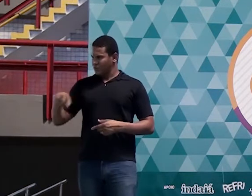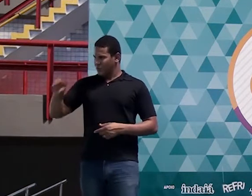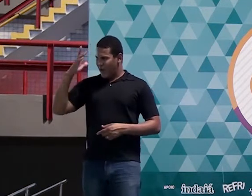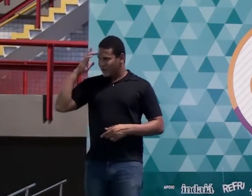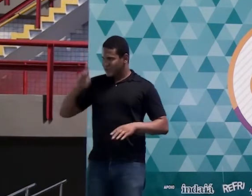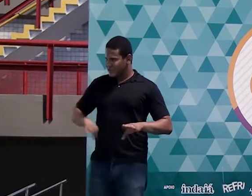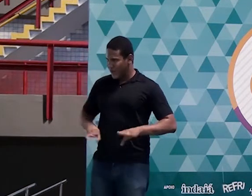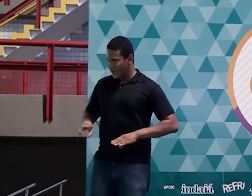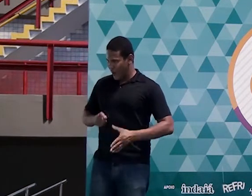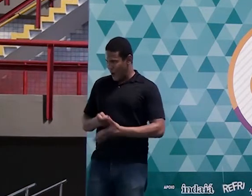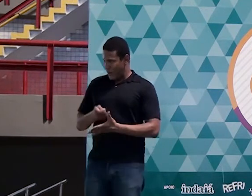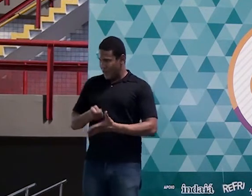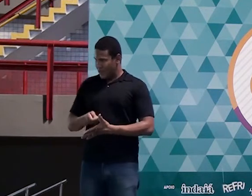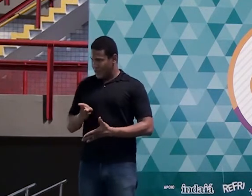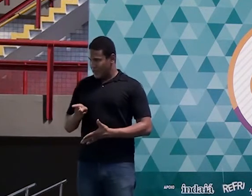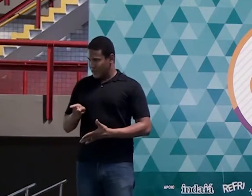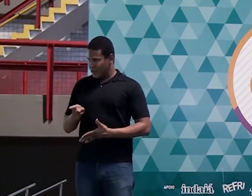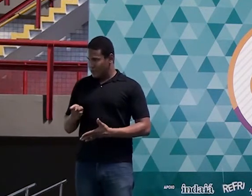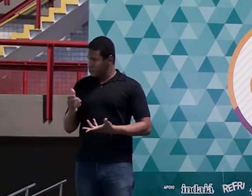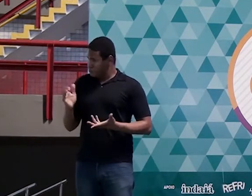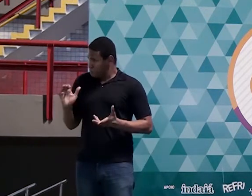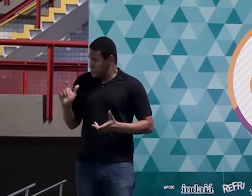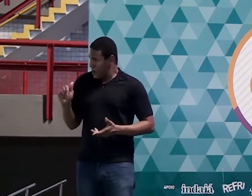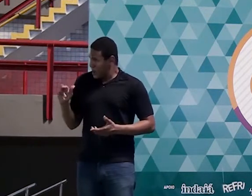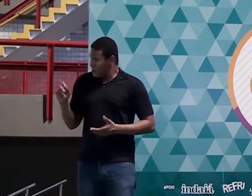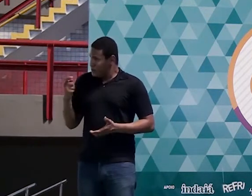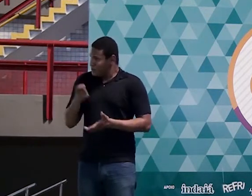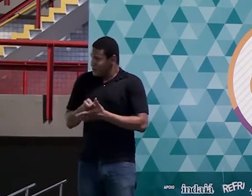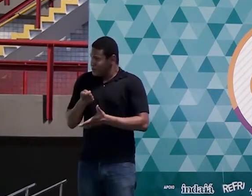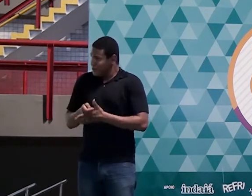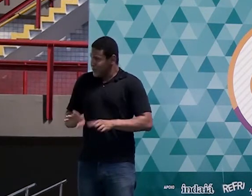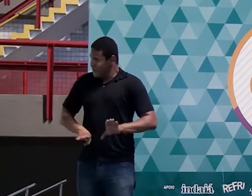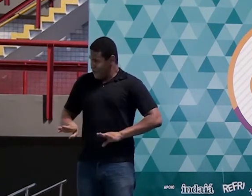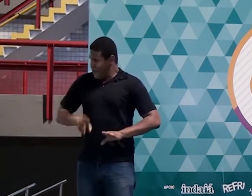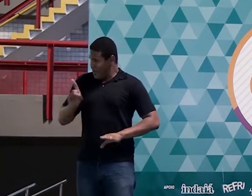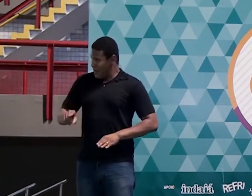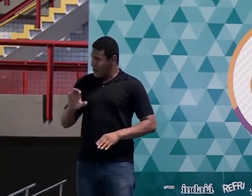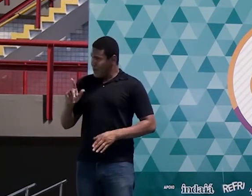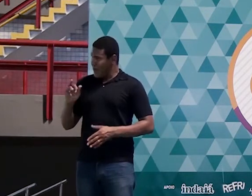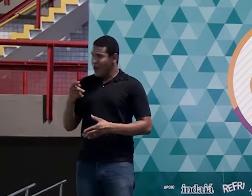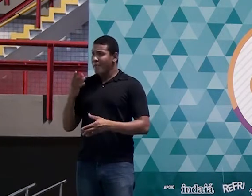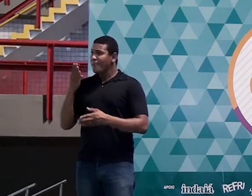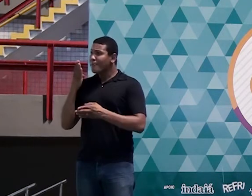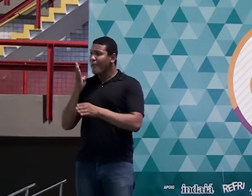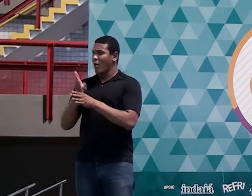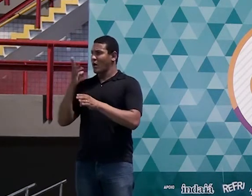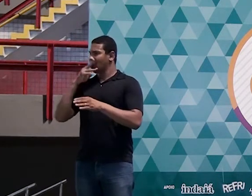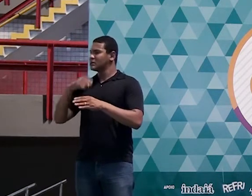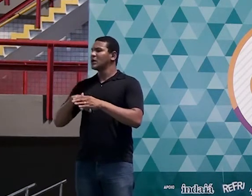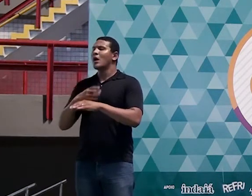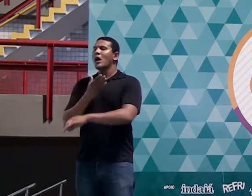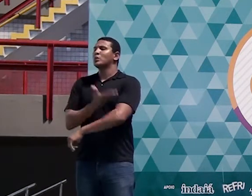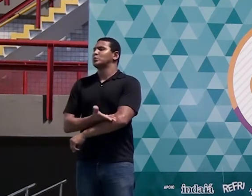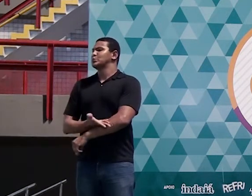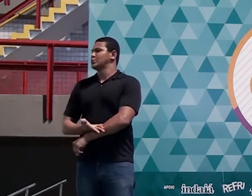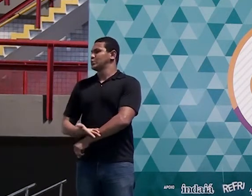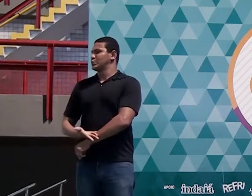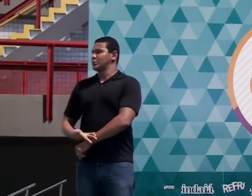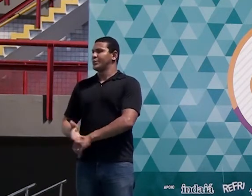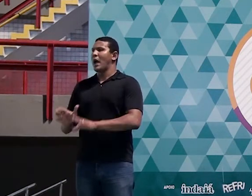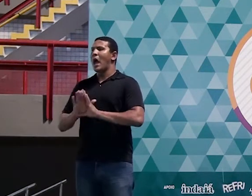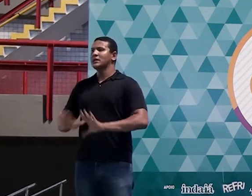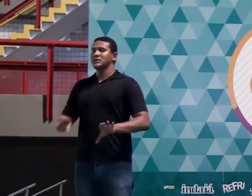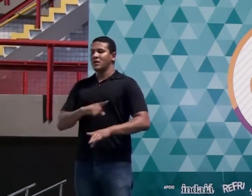obrigado? Lógico que era. Obrigado pelo quê, ó? Por causa dos costumes. Ele era forçado pela